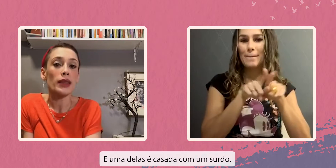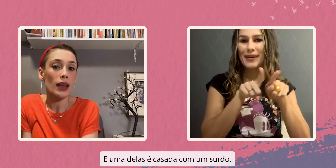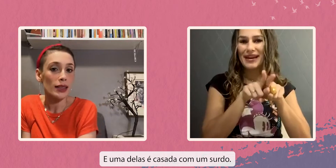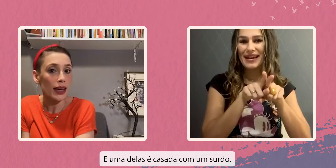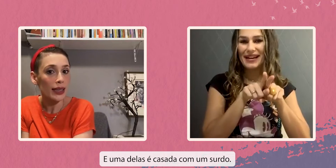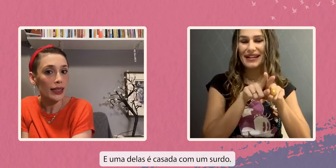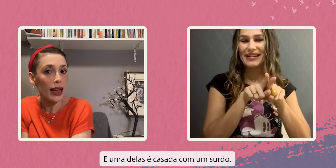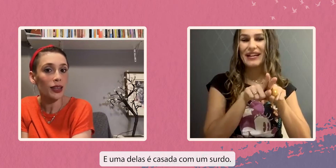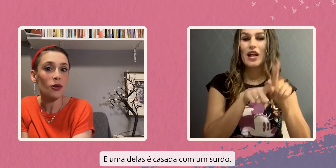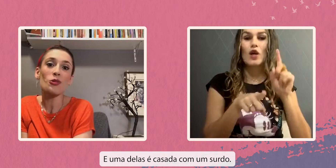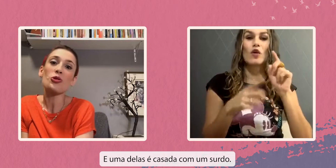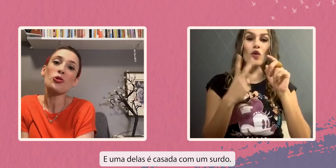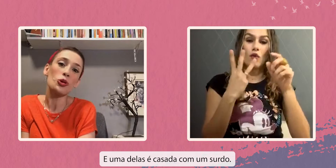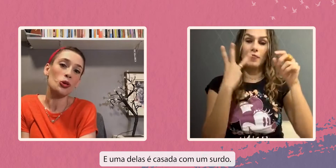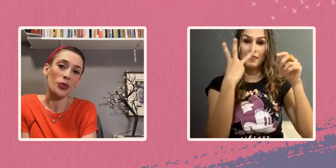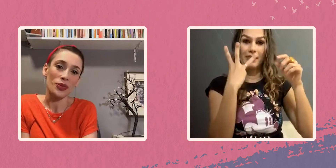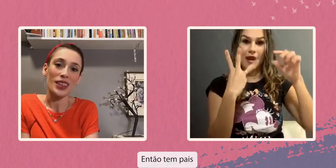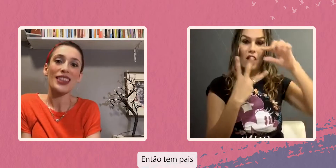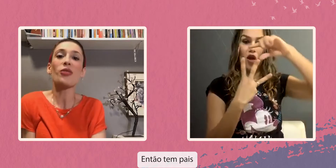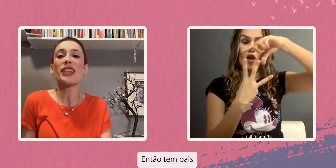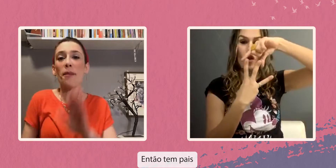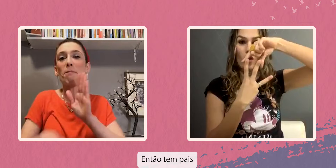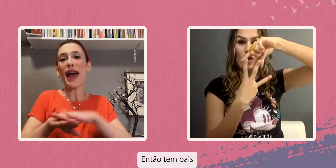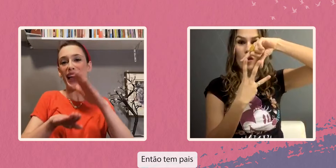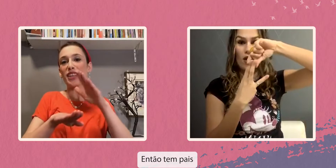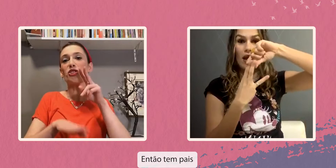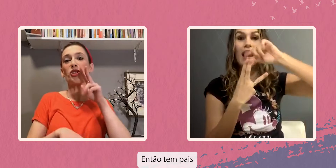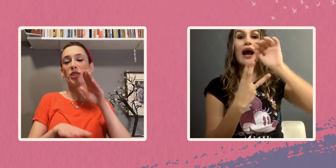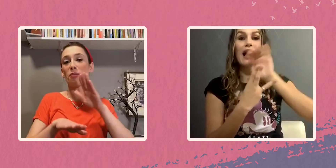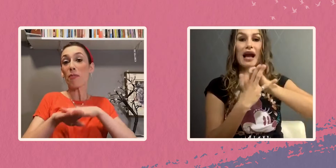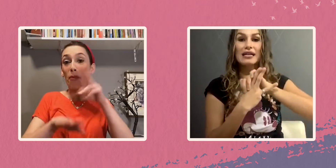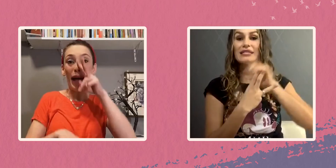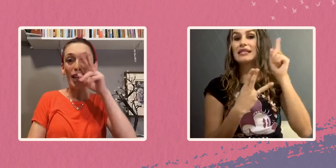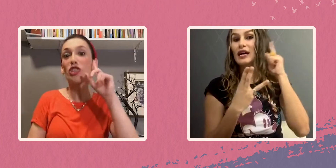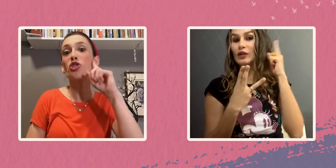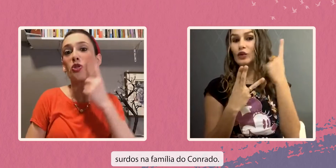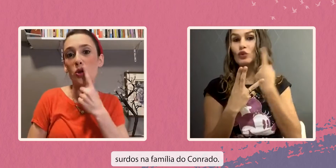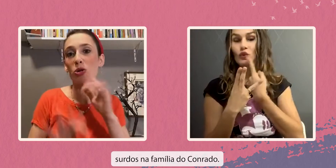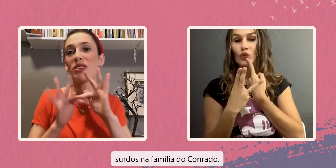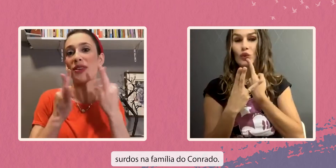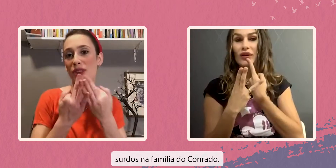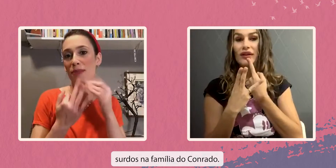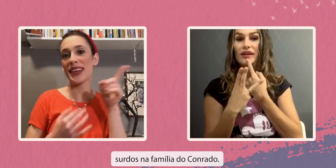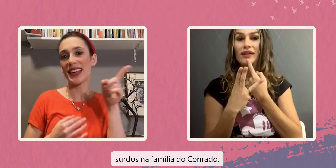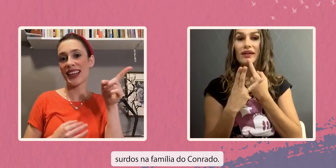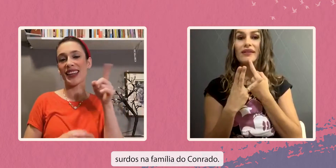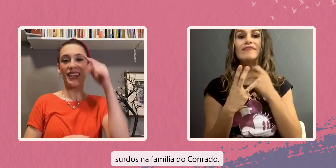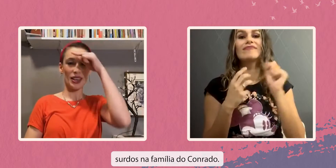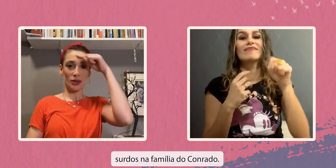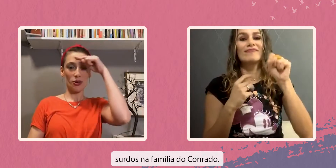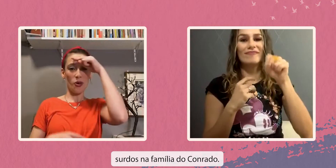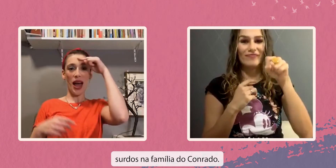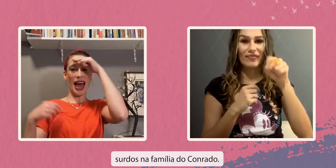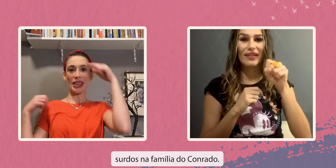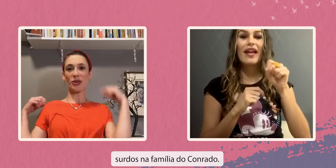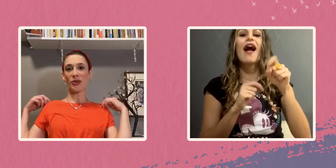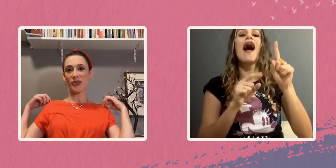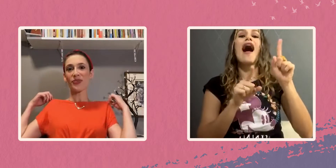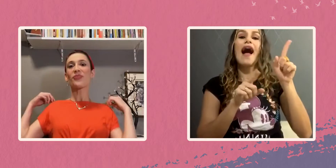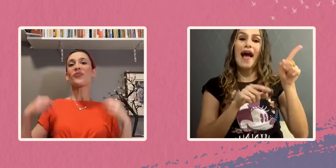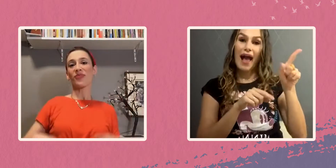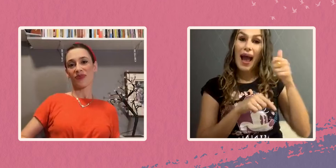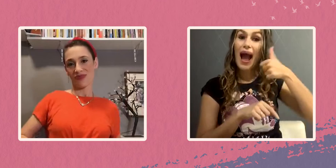E uma delas é casada com um surdo. Então tem mais surdos na família do